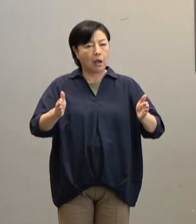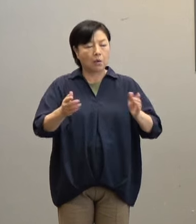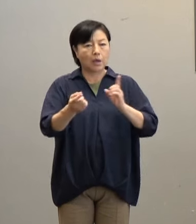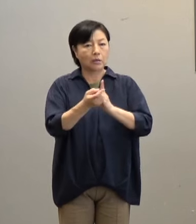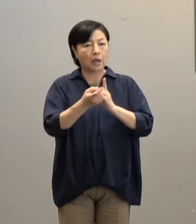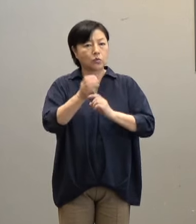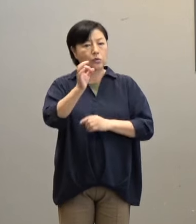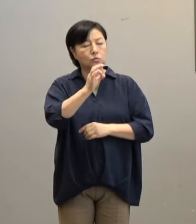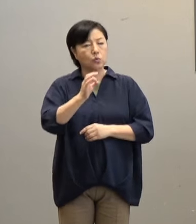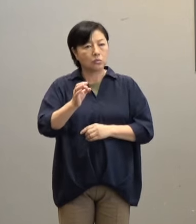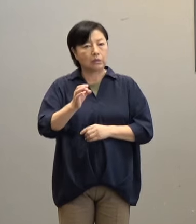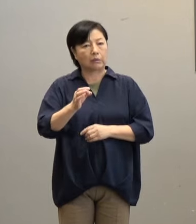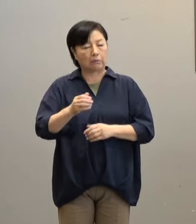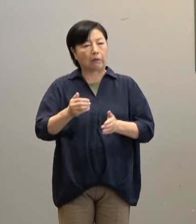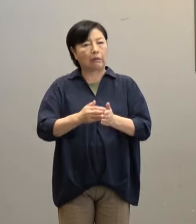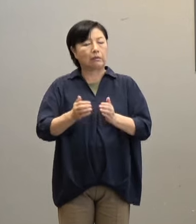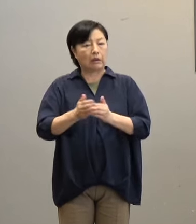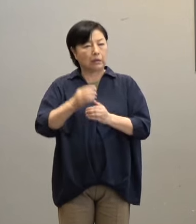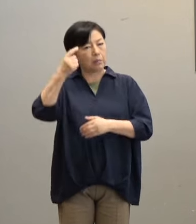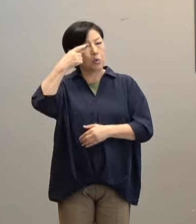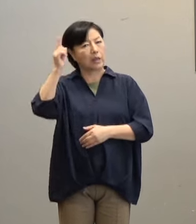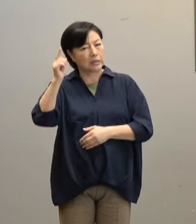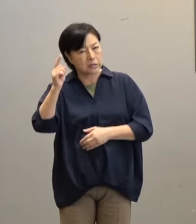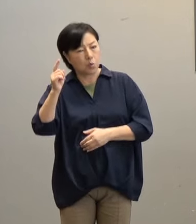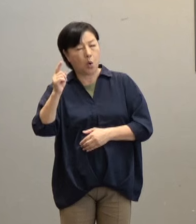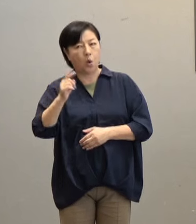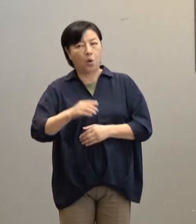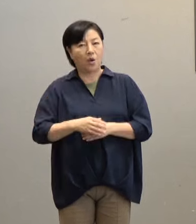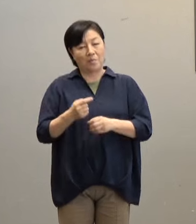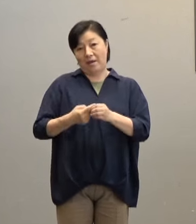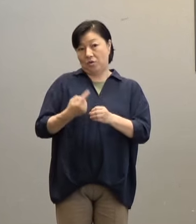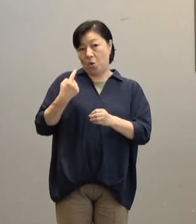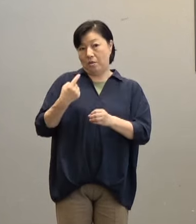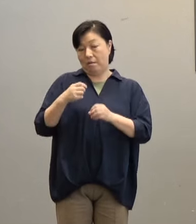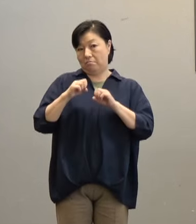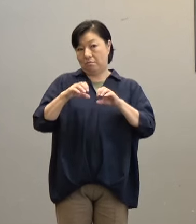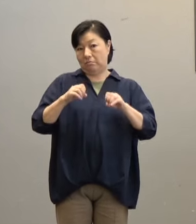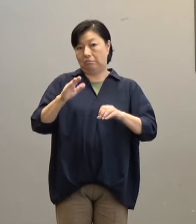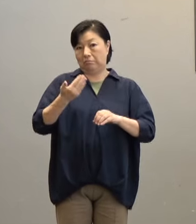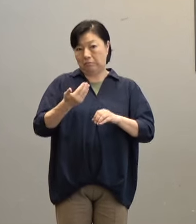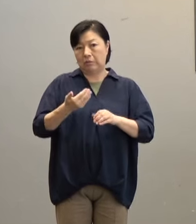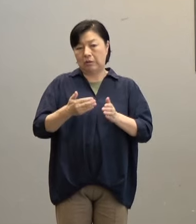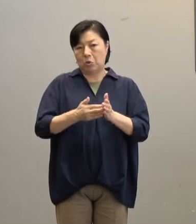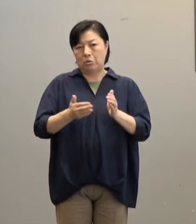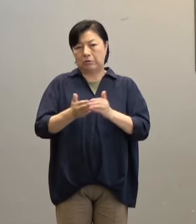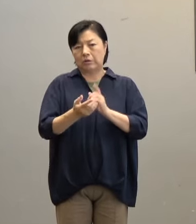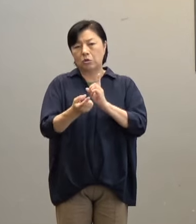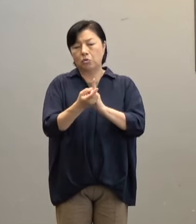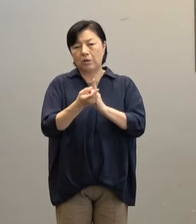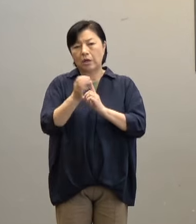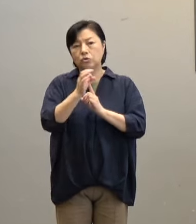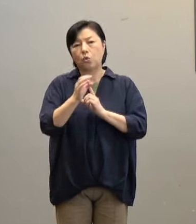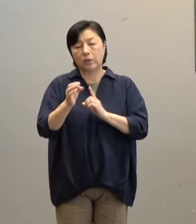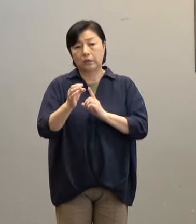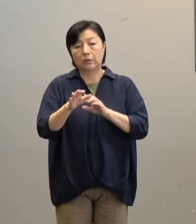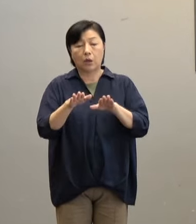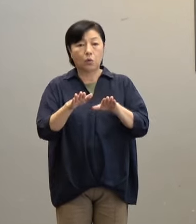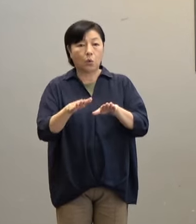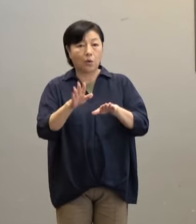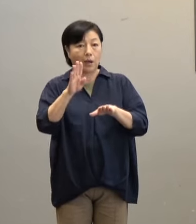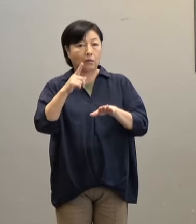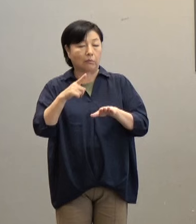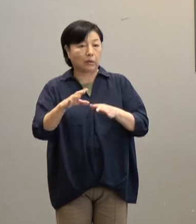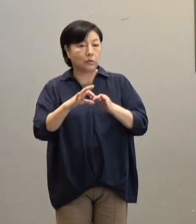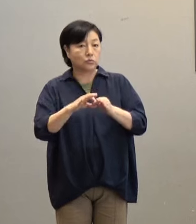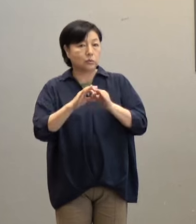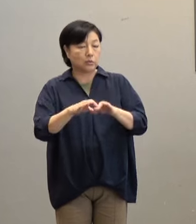限られていそうです。それこそ梨とかも知事去年 PR されてましたけれども、まだ規制対象になっていると思います。今回の件についてどう受け止